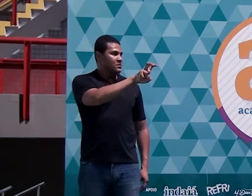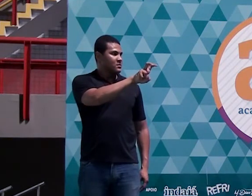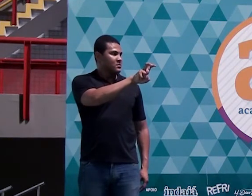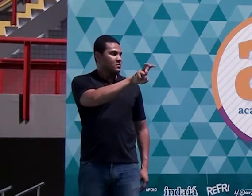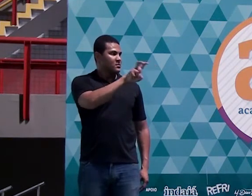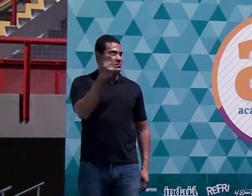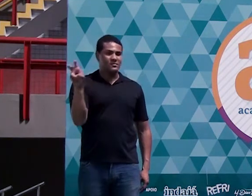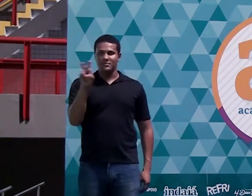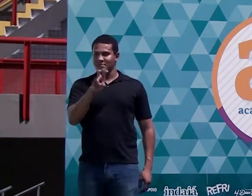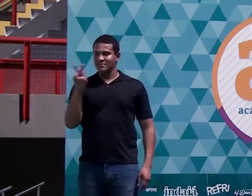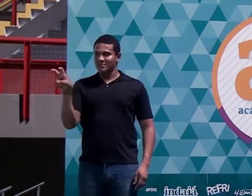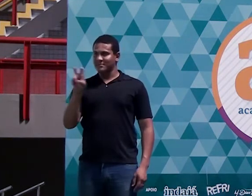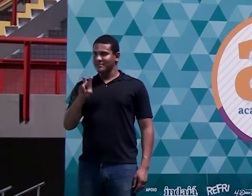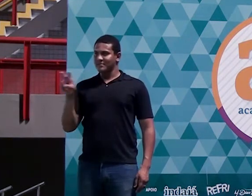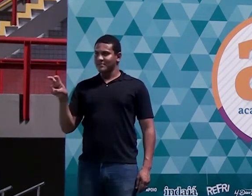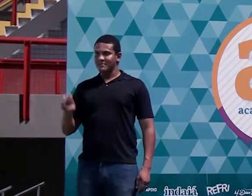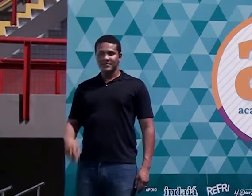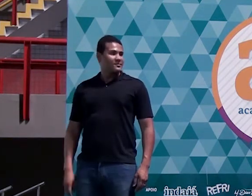55.